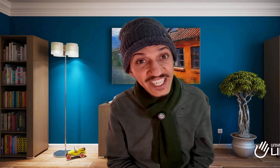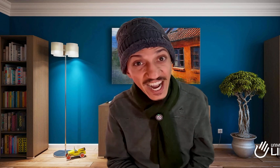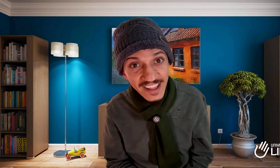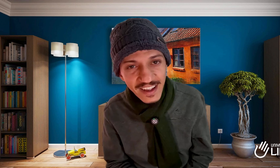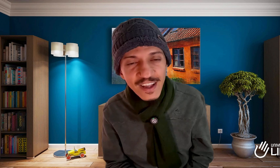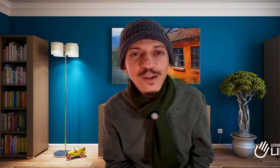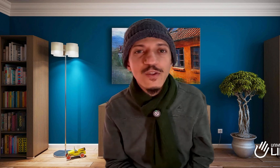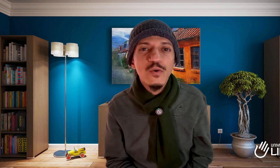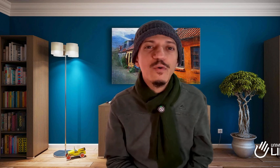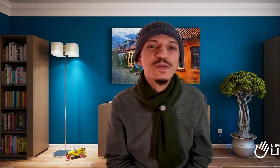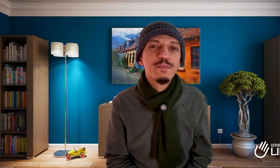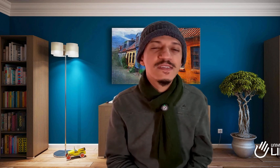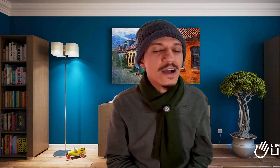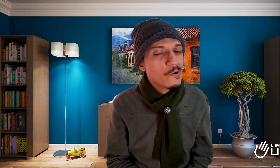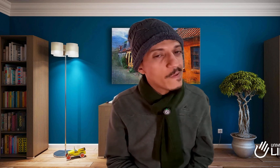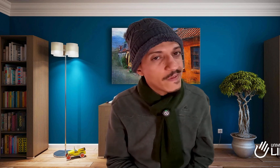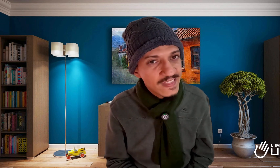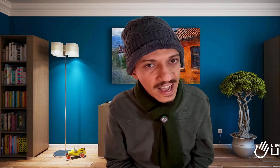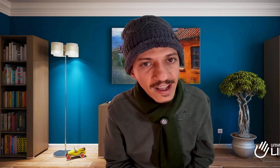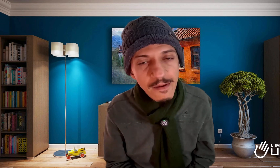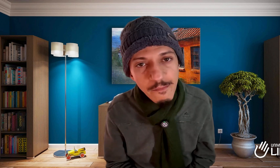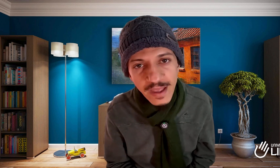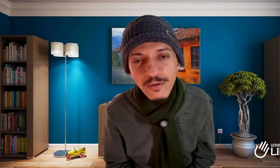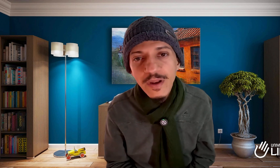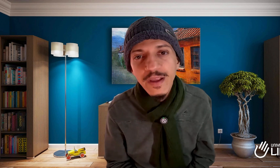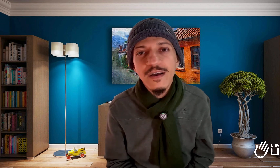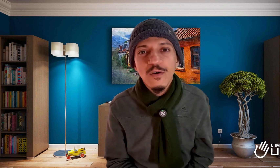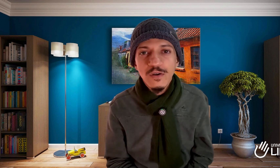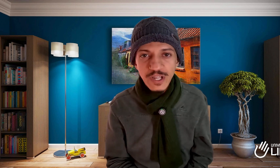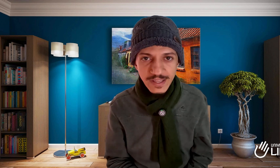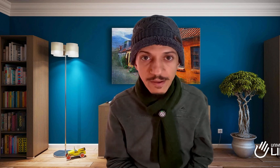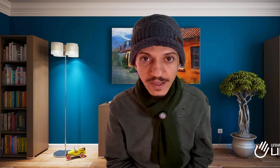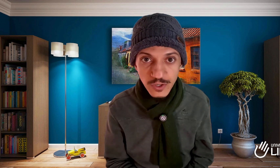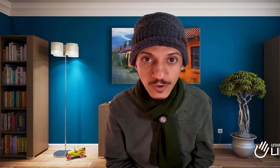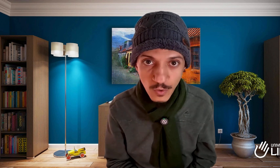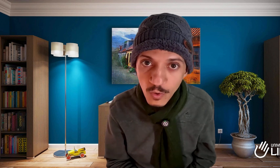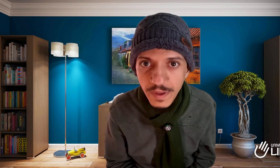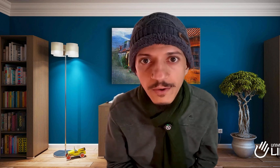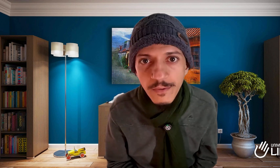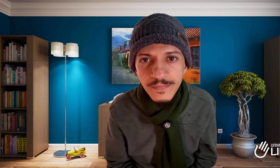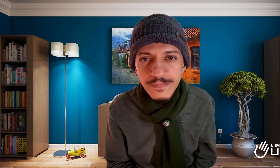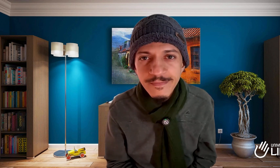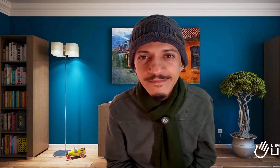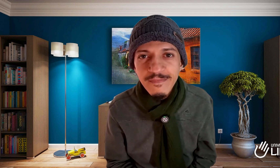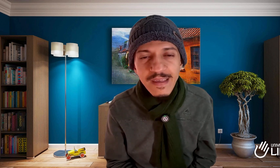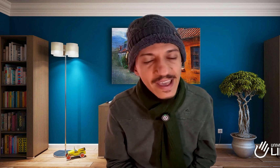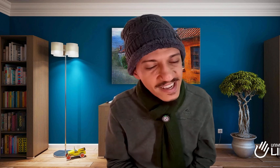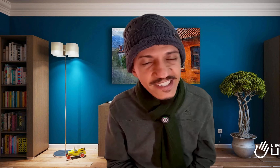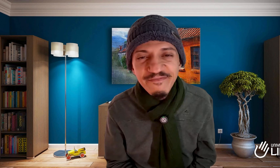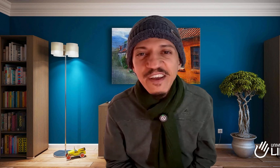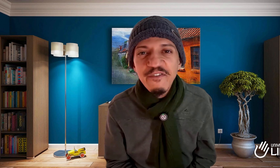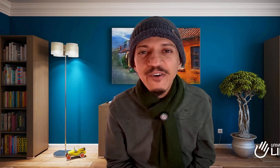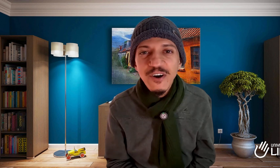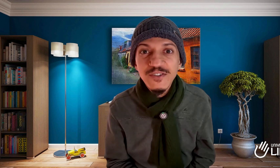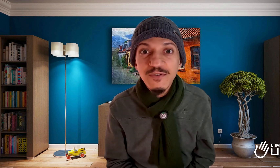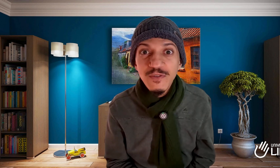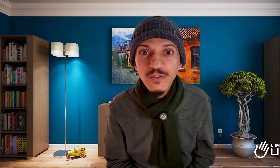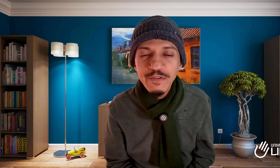fechada do grupo especial da mentoria diretamente comigo. Esse foi o nosso novo